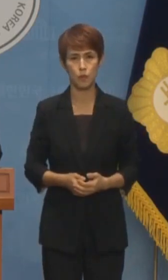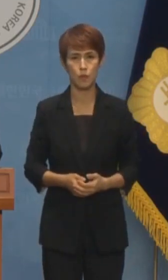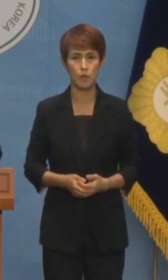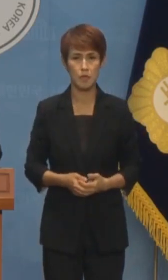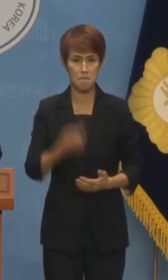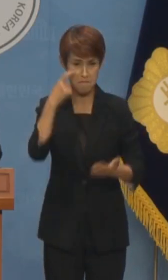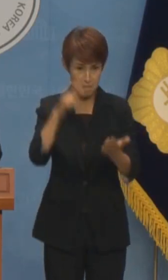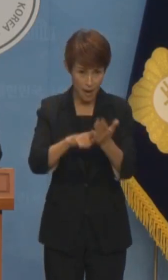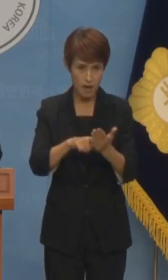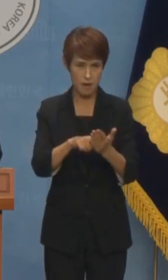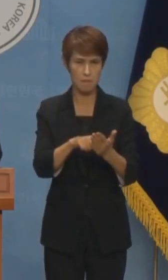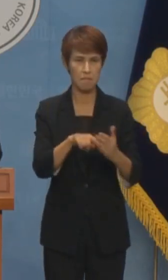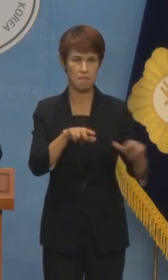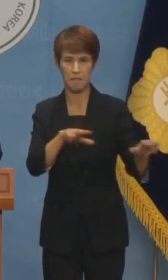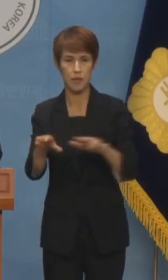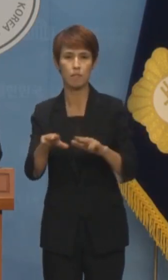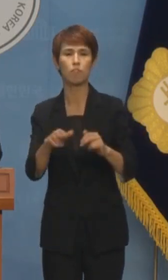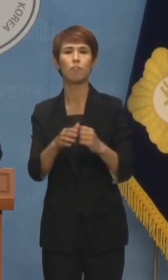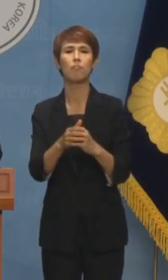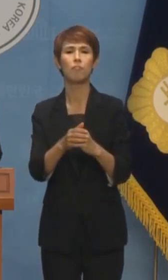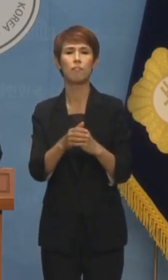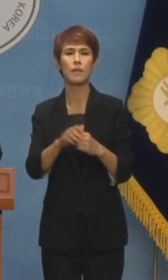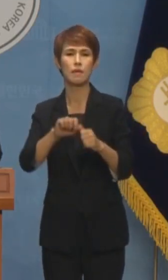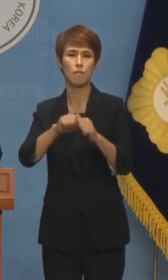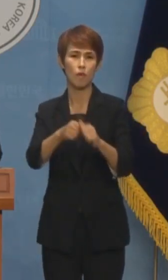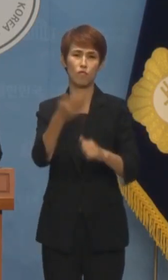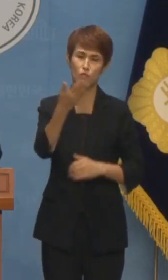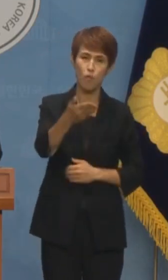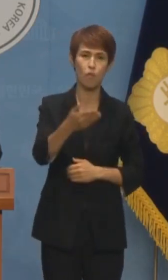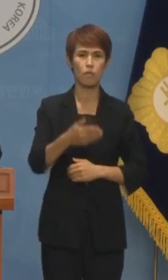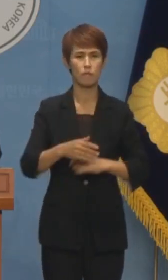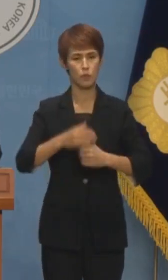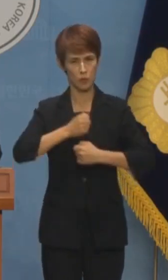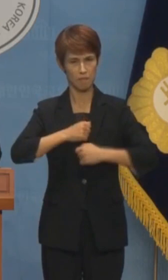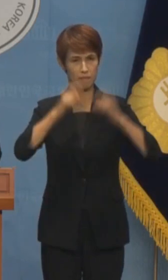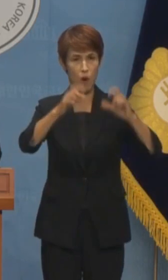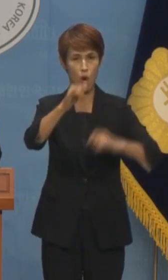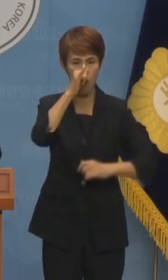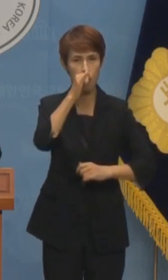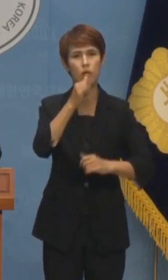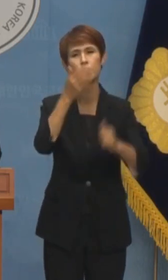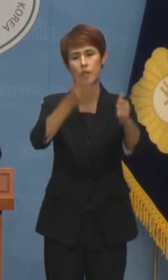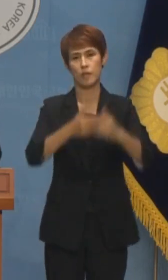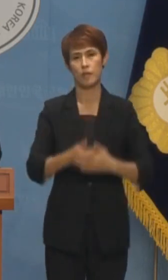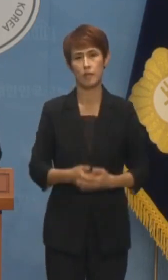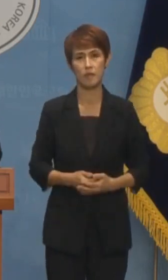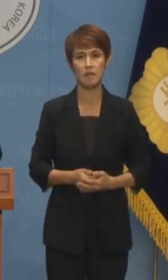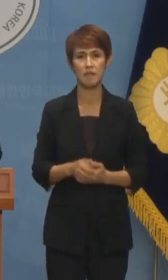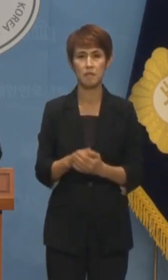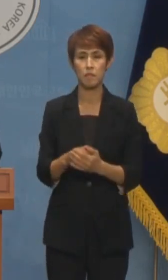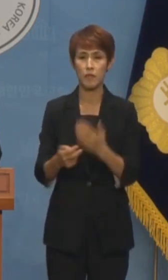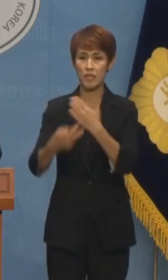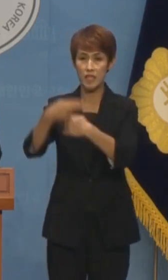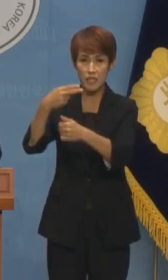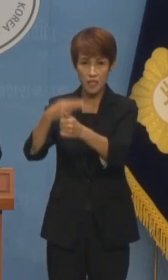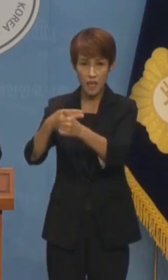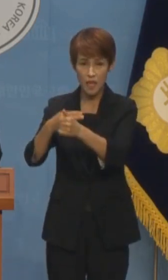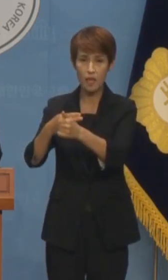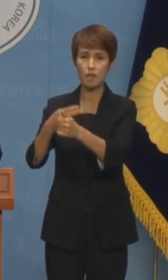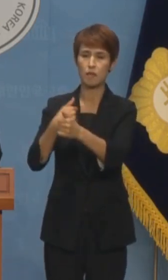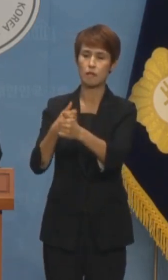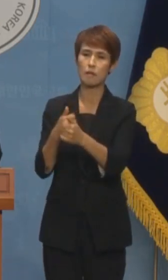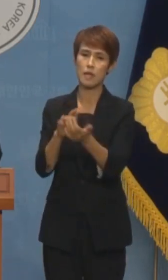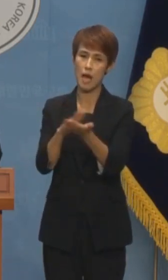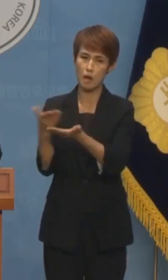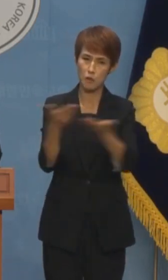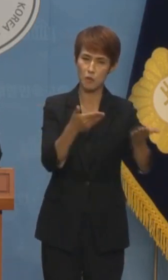적발 즉시 조치하는 등 책임 있는 정책을 마련해 주십시오. 단순히 의사의 처방을 제한하는 규제 사업, 사후 약